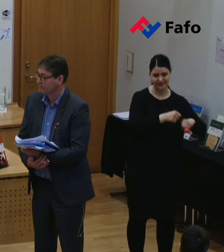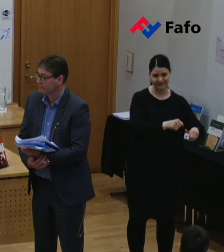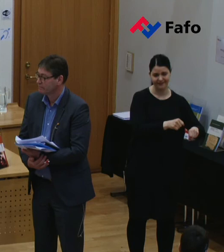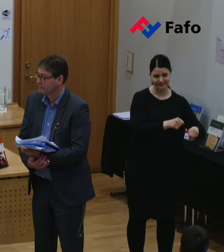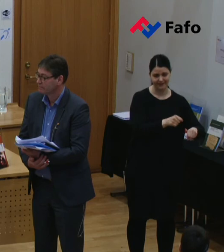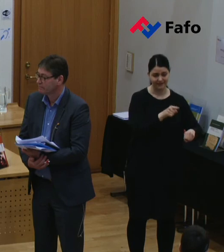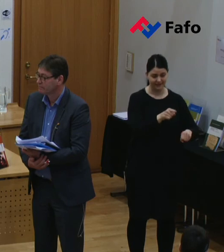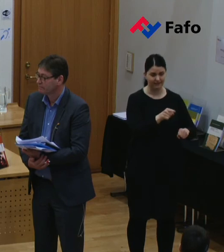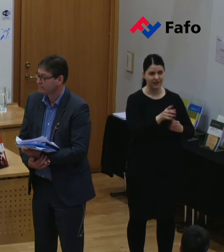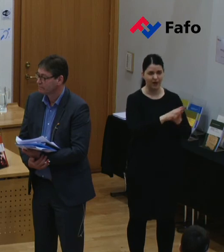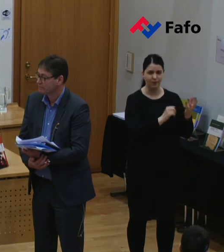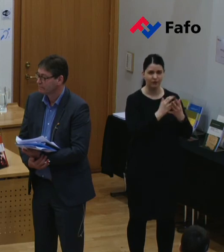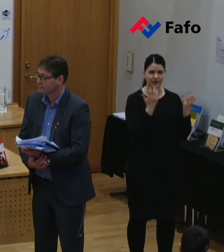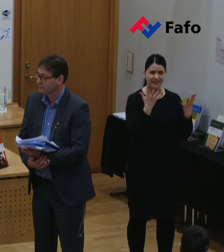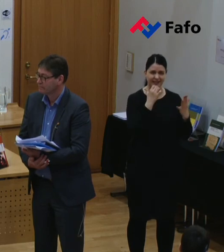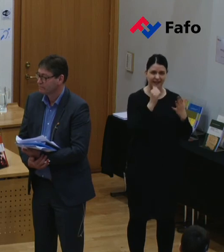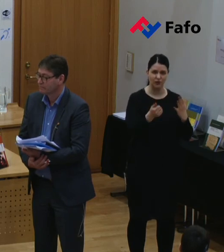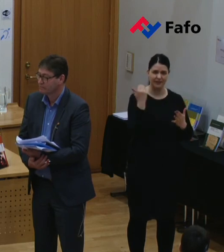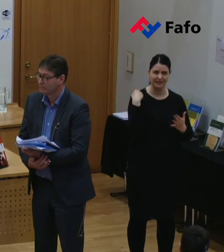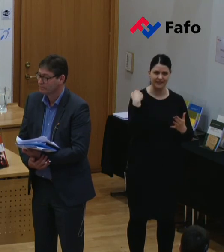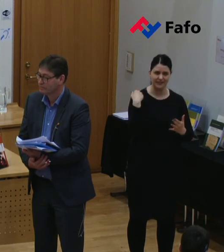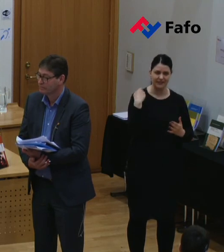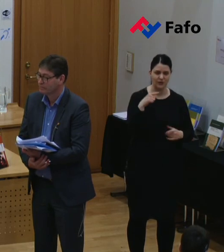en rapport for 8-10 år siden,